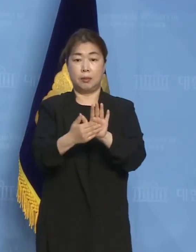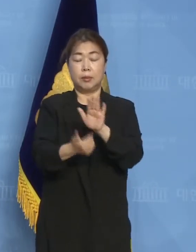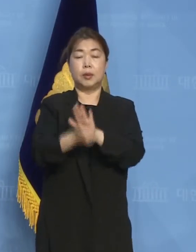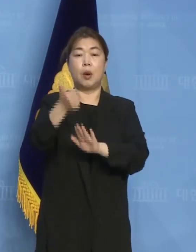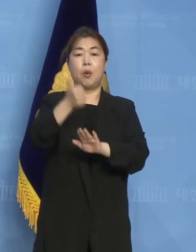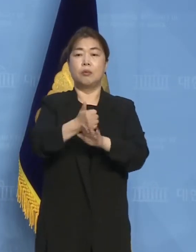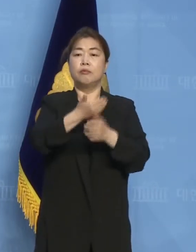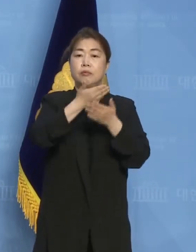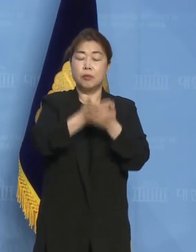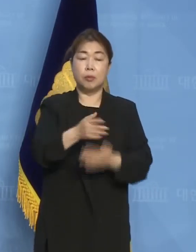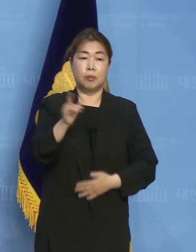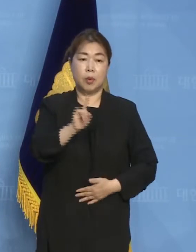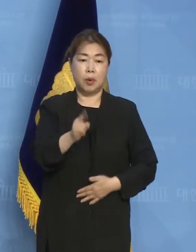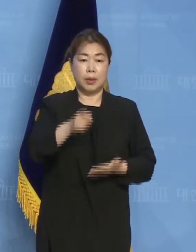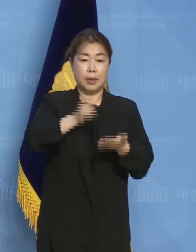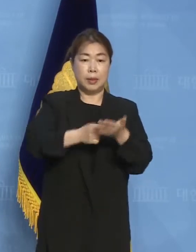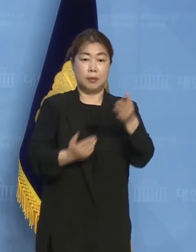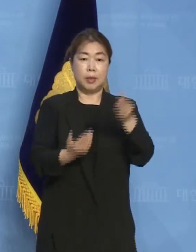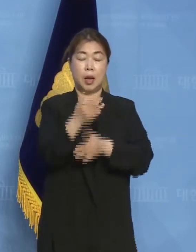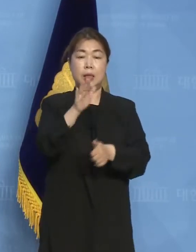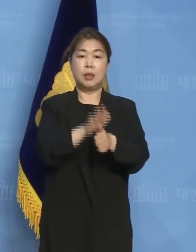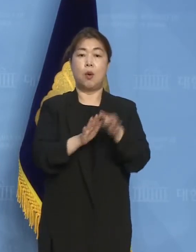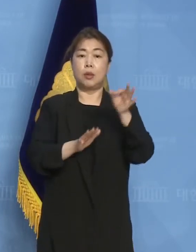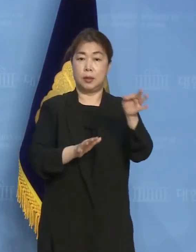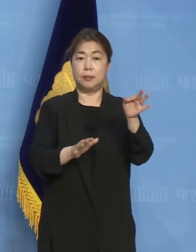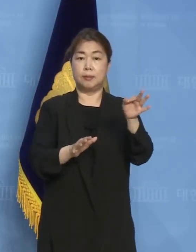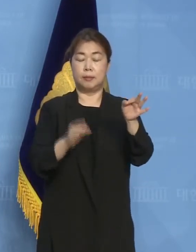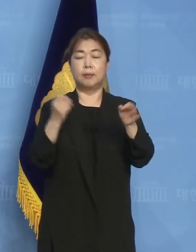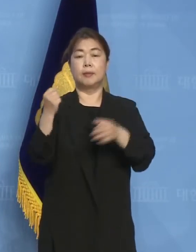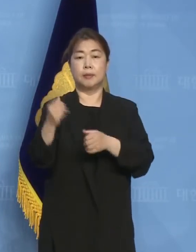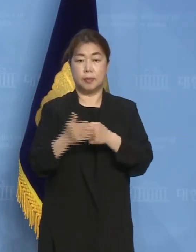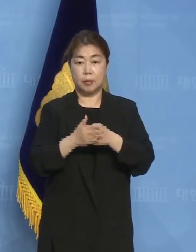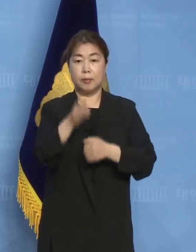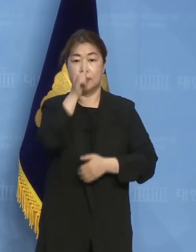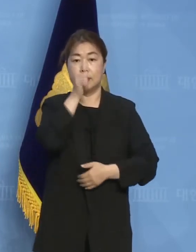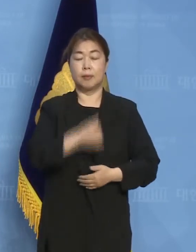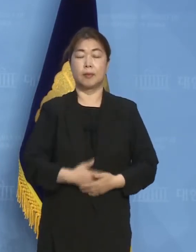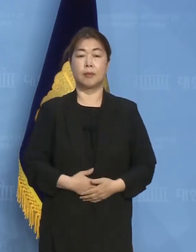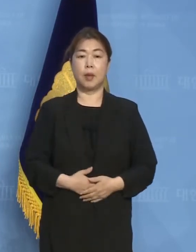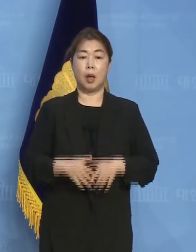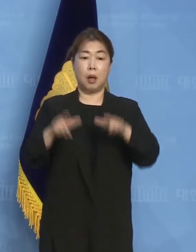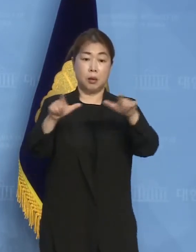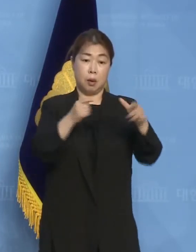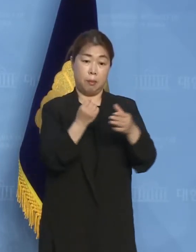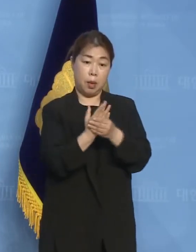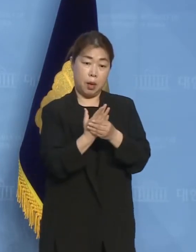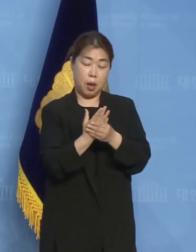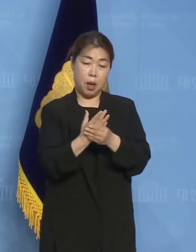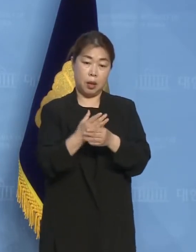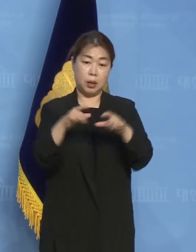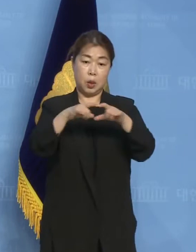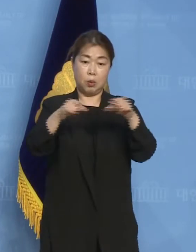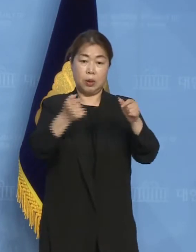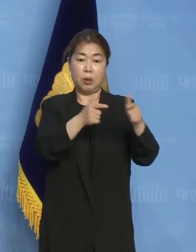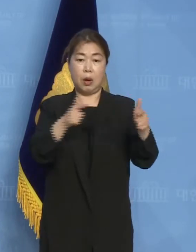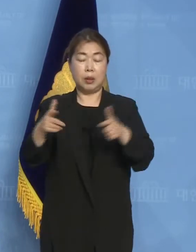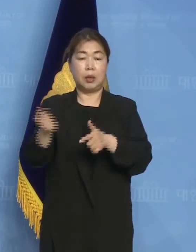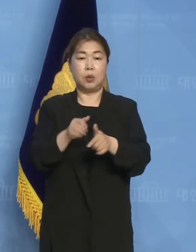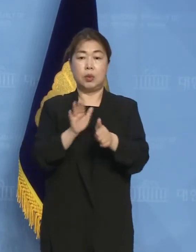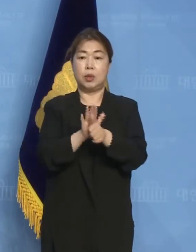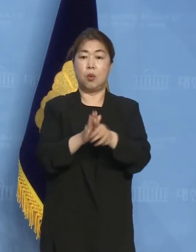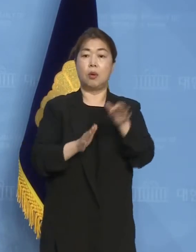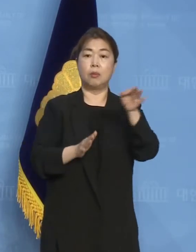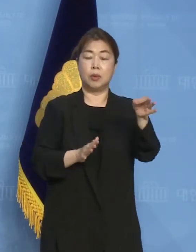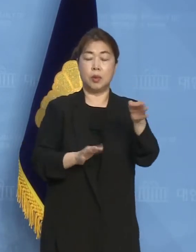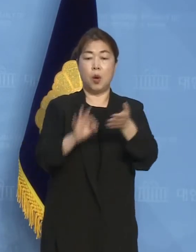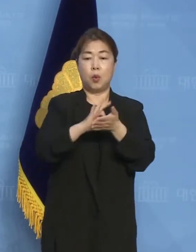핵심에는 긴급재난지원금의 역할이 매우 중요했습니다. 지역화폐의 형태로 지급되는 긴급재난지원금은 소비